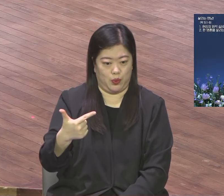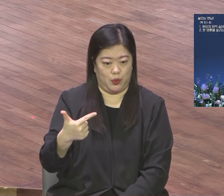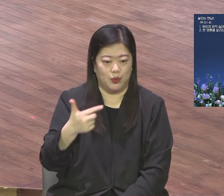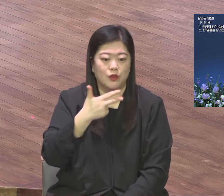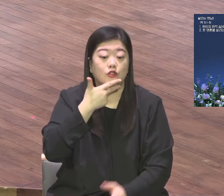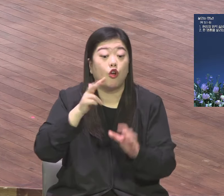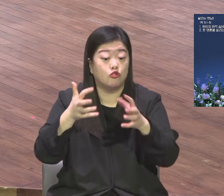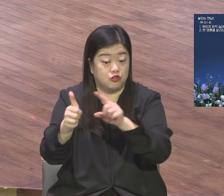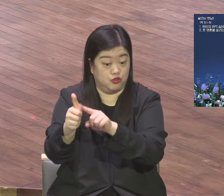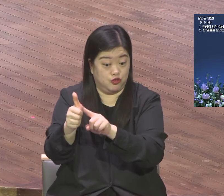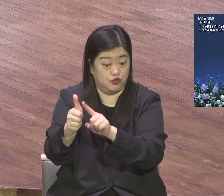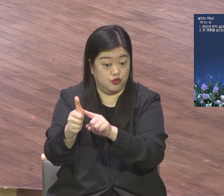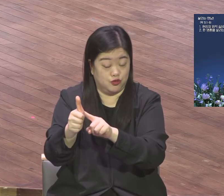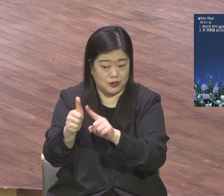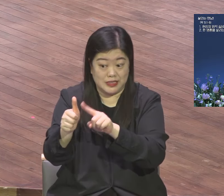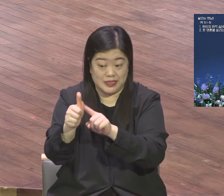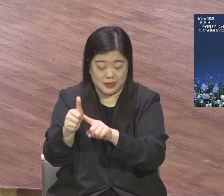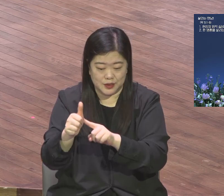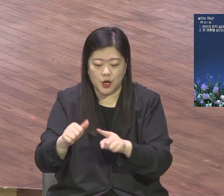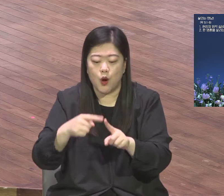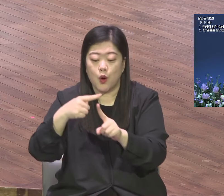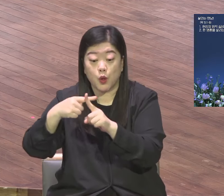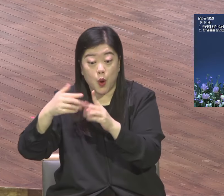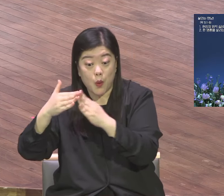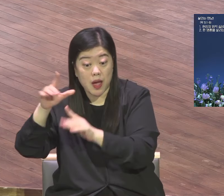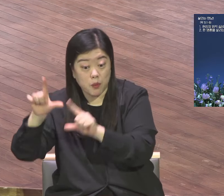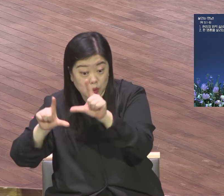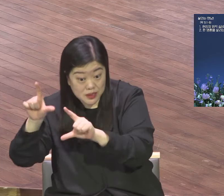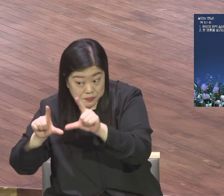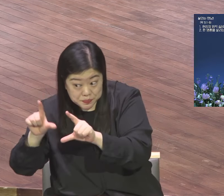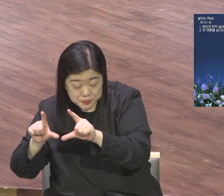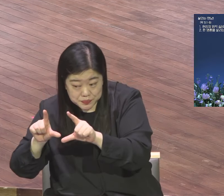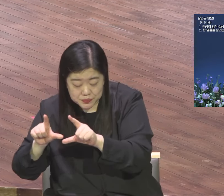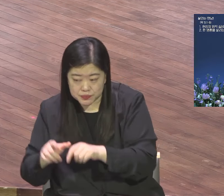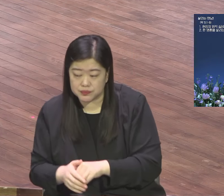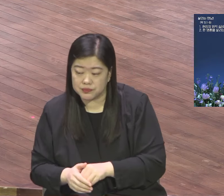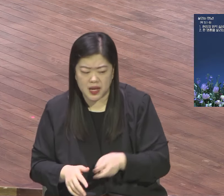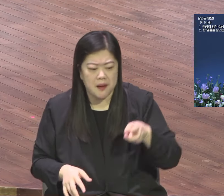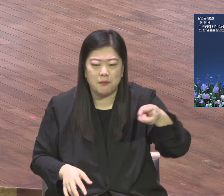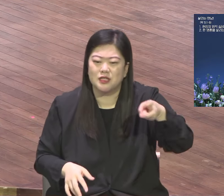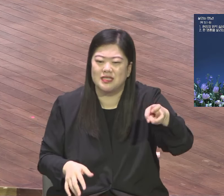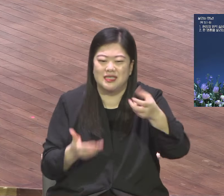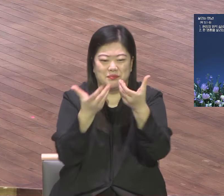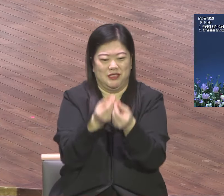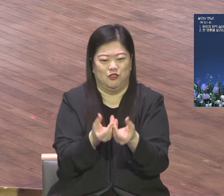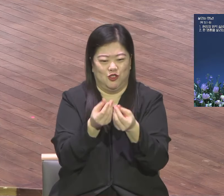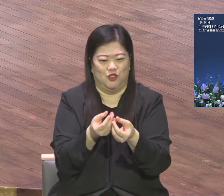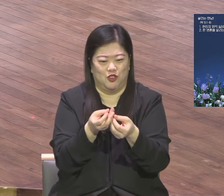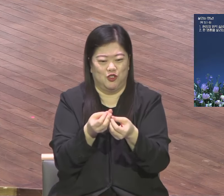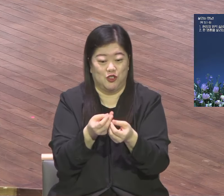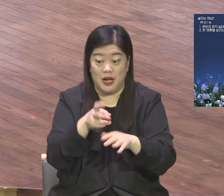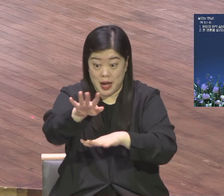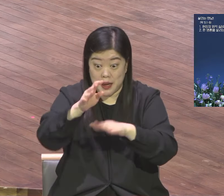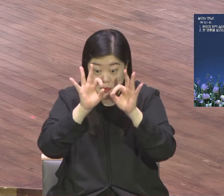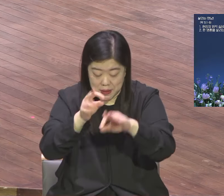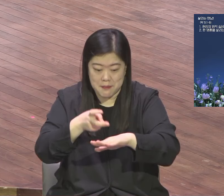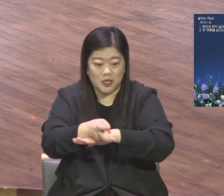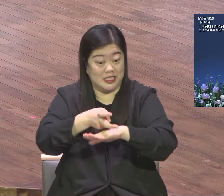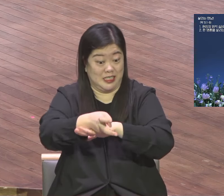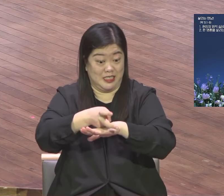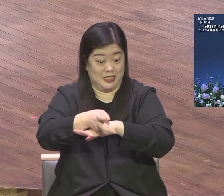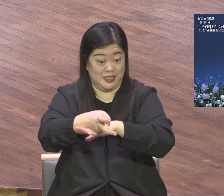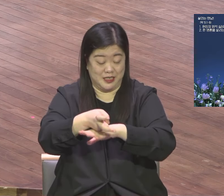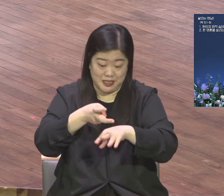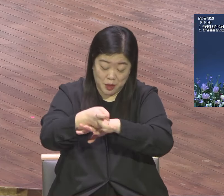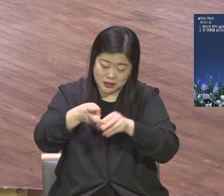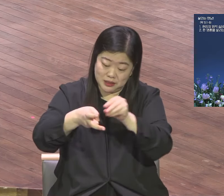비성경적 교회의 모습을 이렇게 표현했습니다. 비성경적 교회의 모습. 버스 안을 들여다봐라 그랬어. 버스